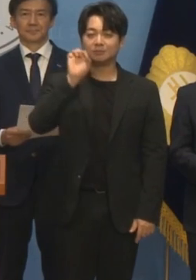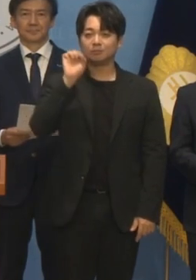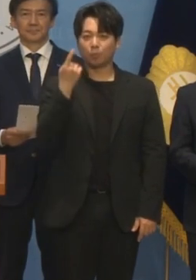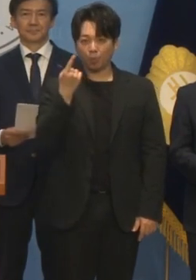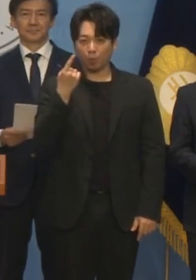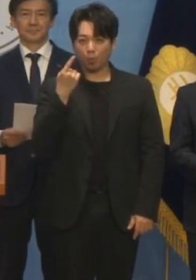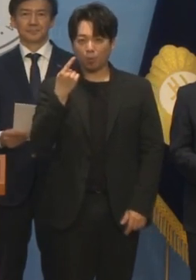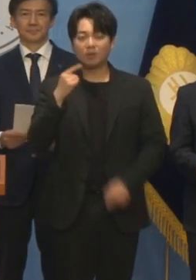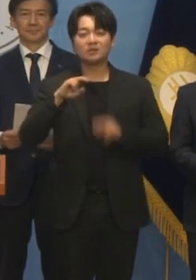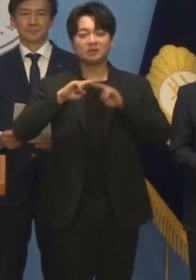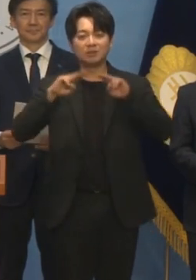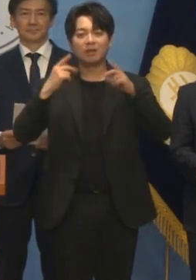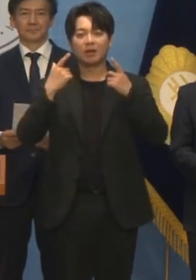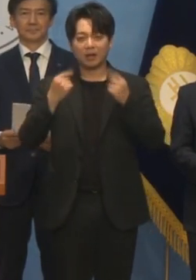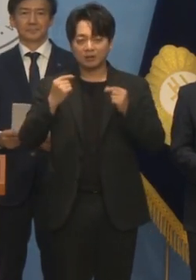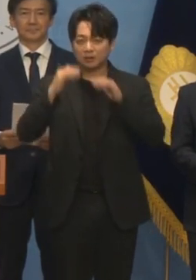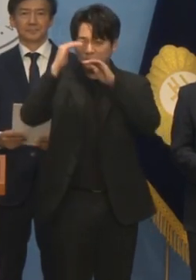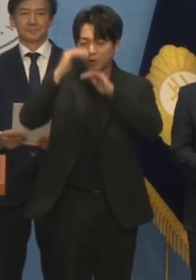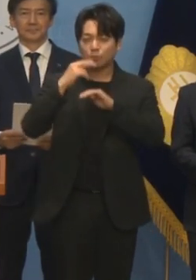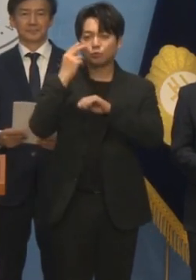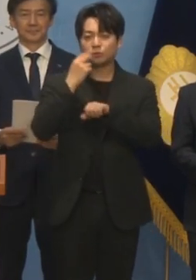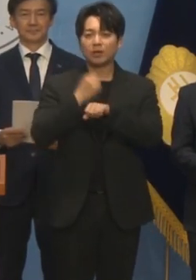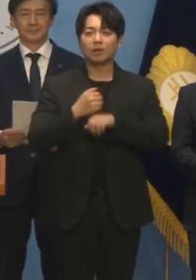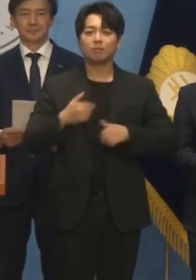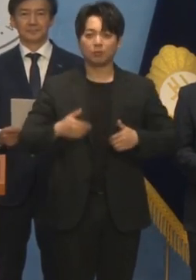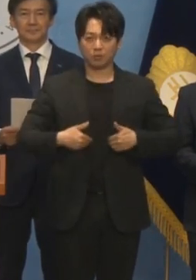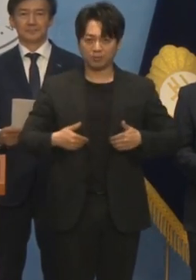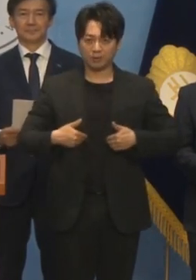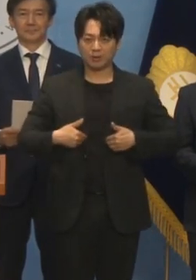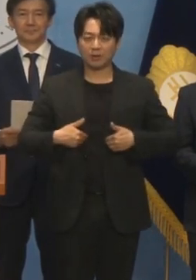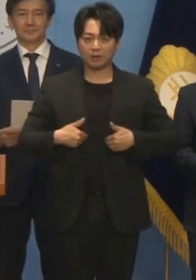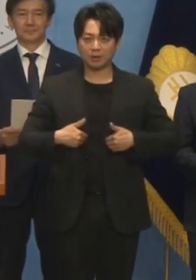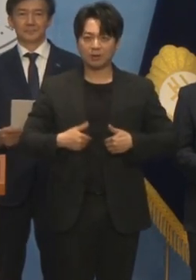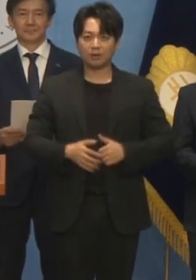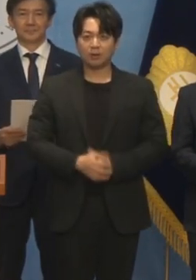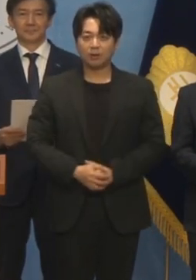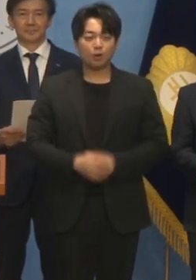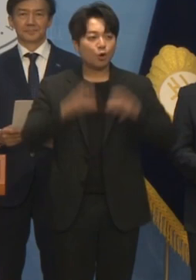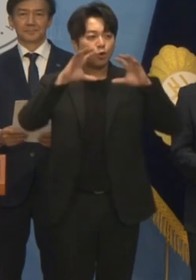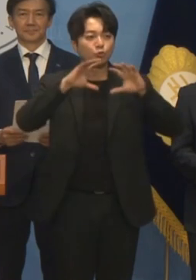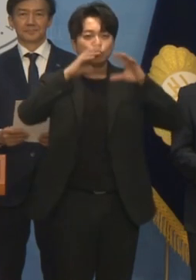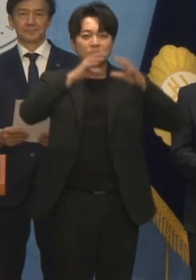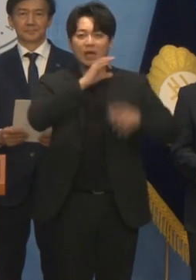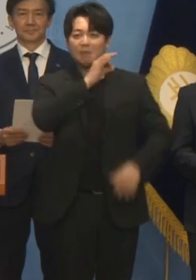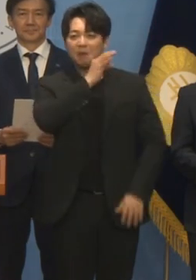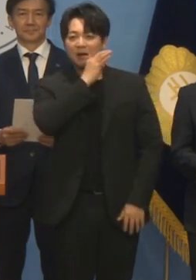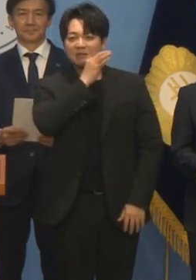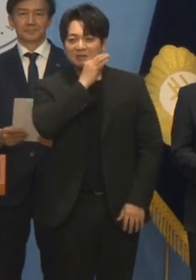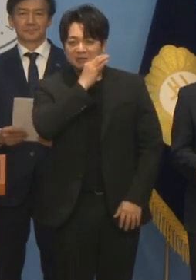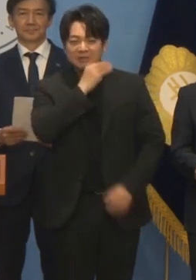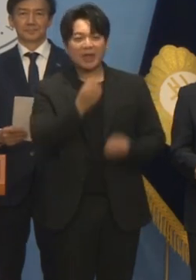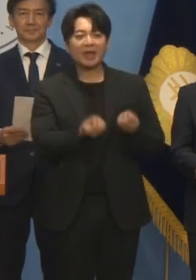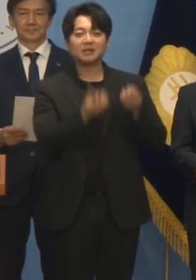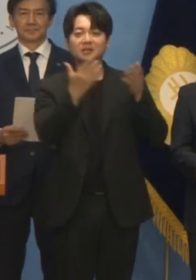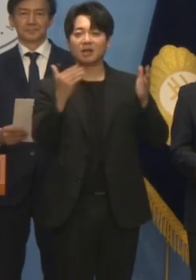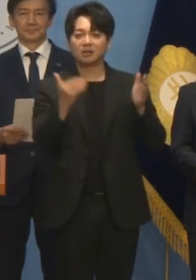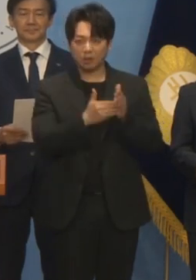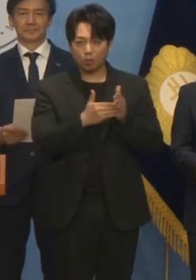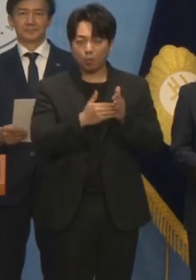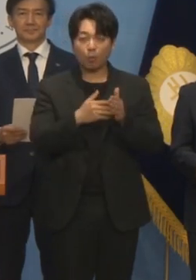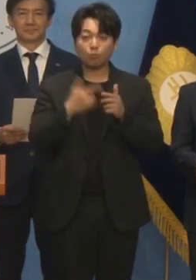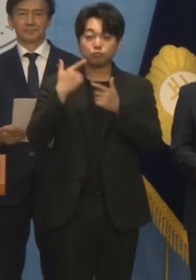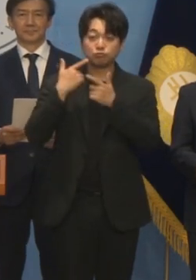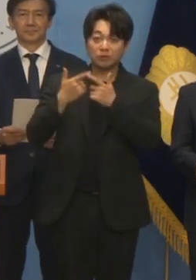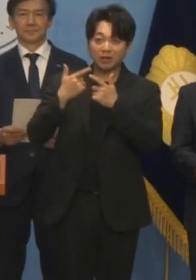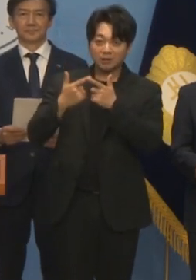사고 끝나버렸고 하나는 행사를 유치조차 하지 못했습니다. 새만금 잼버리 파행이